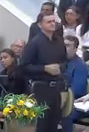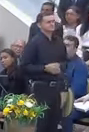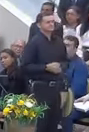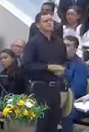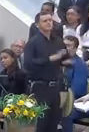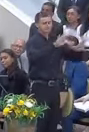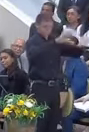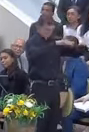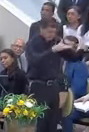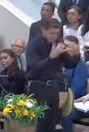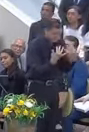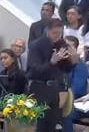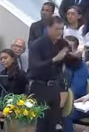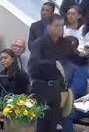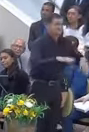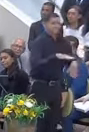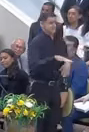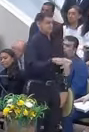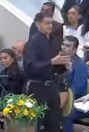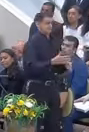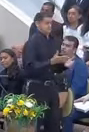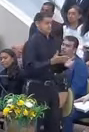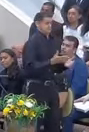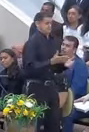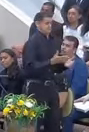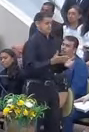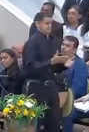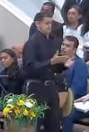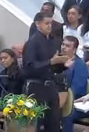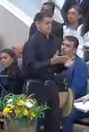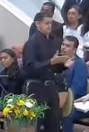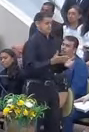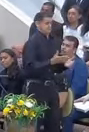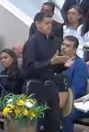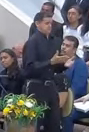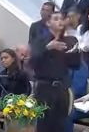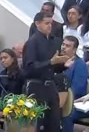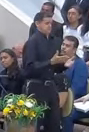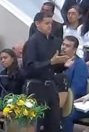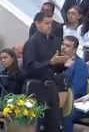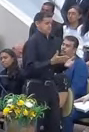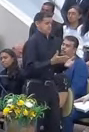cá, tem crente que fica com medo. Pastor, vem chumbo grosso. O Senhor Jesus,